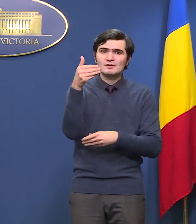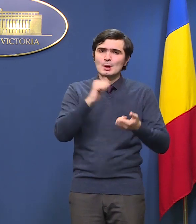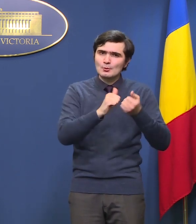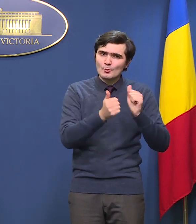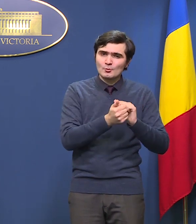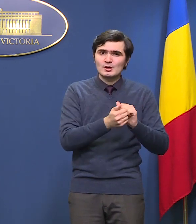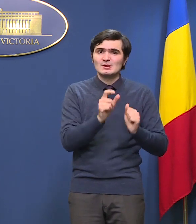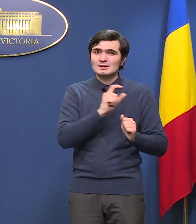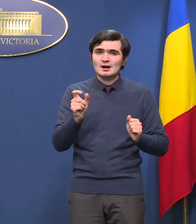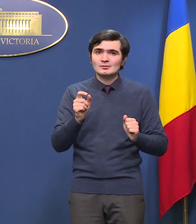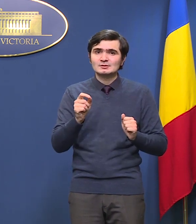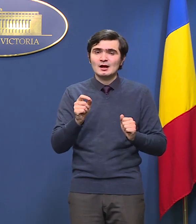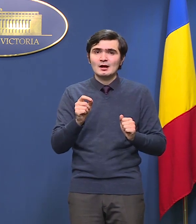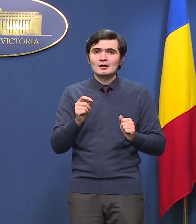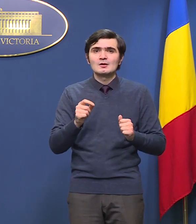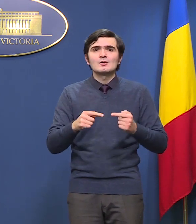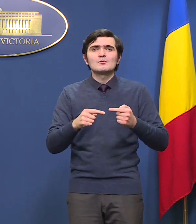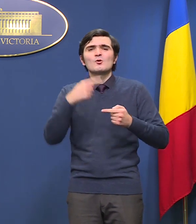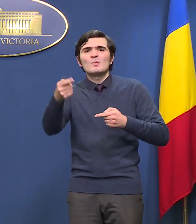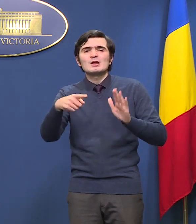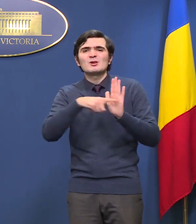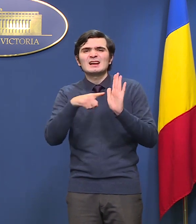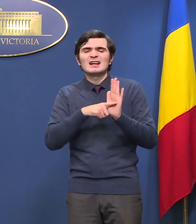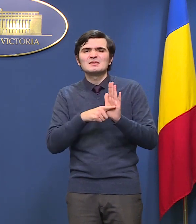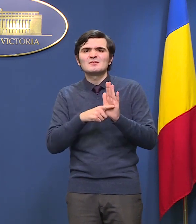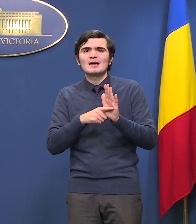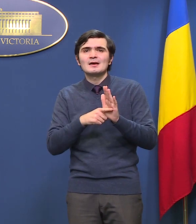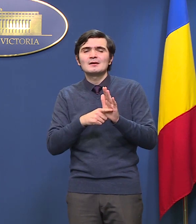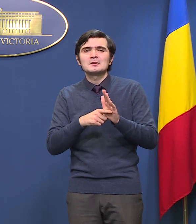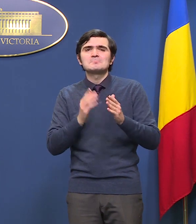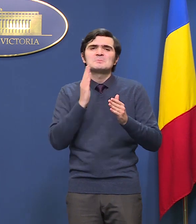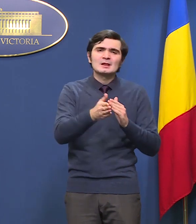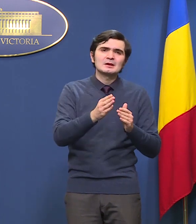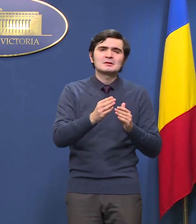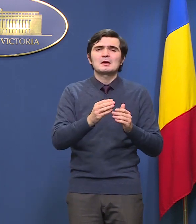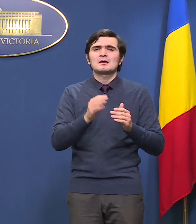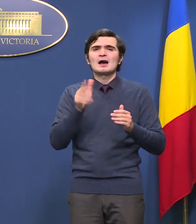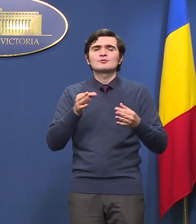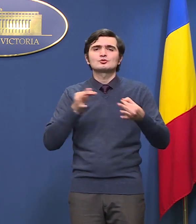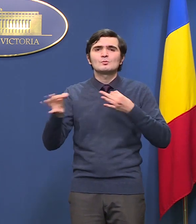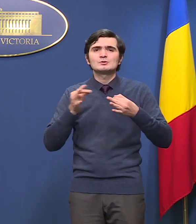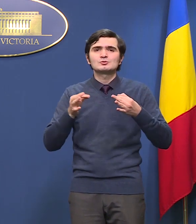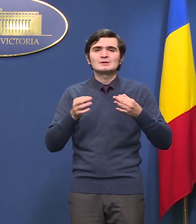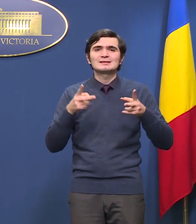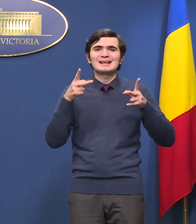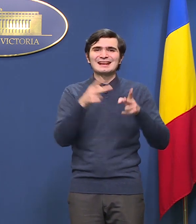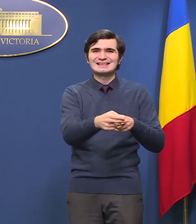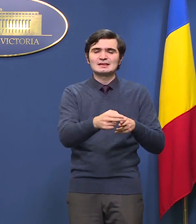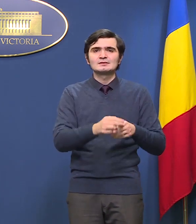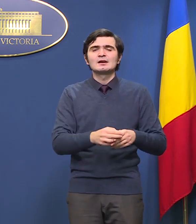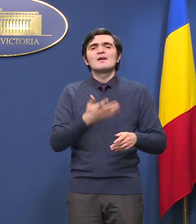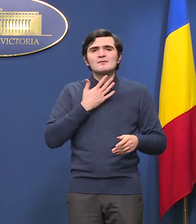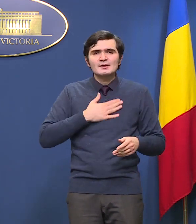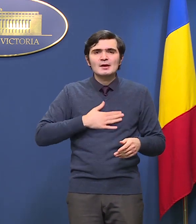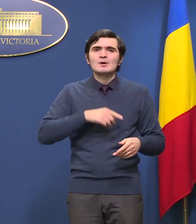cauza efectelor colaterale sau efectelor directe ale măsurilor restrictive, să aibă posibilitatea